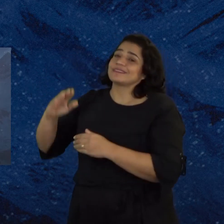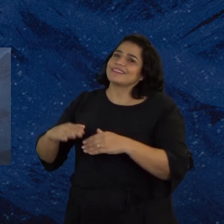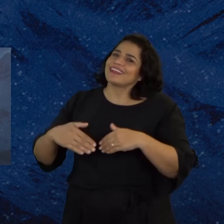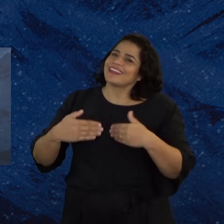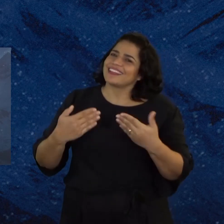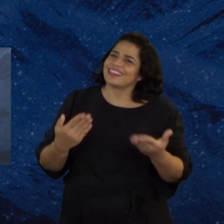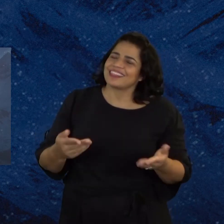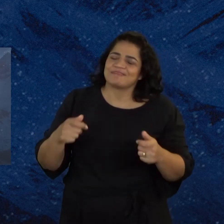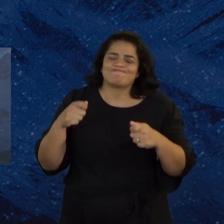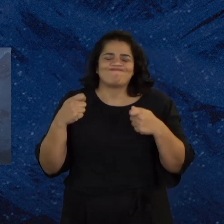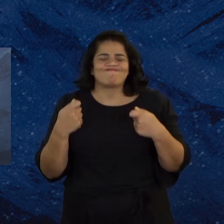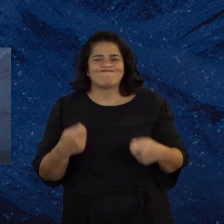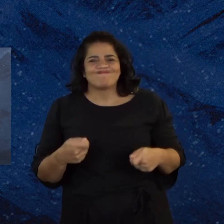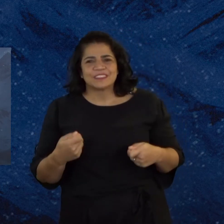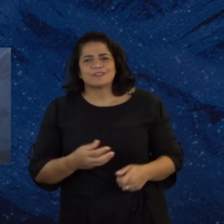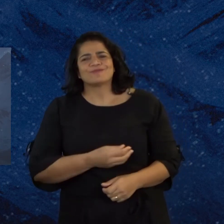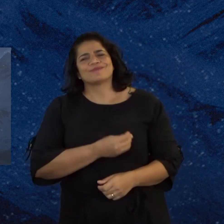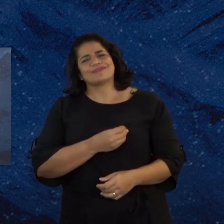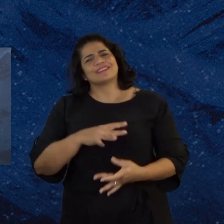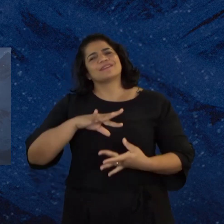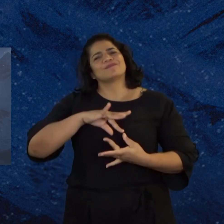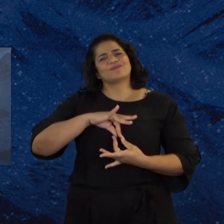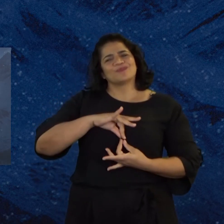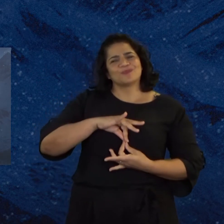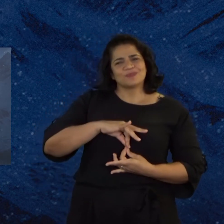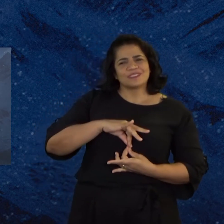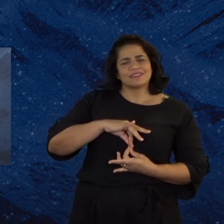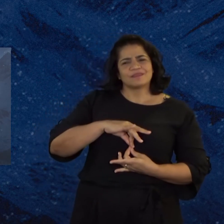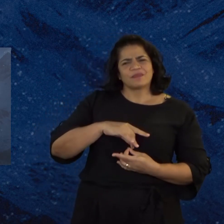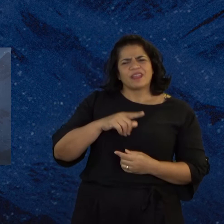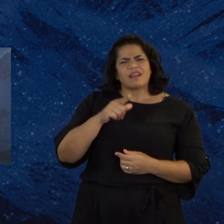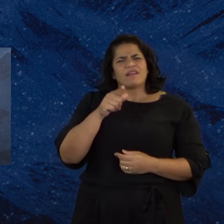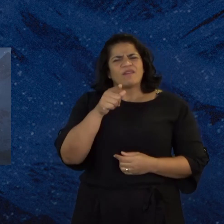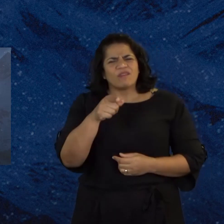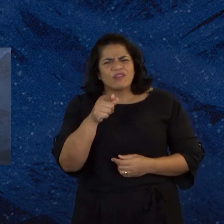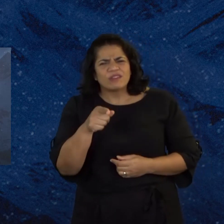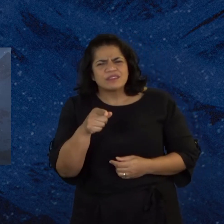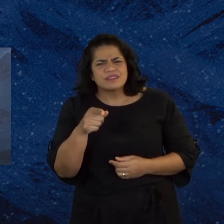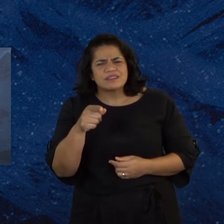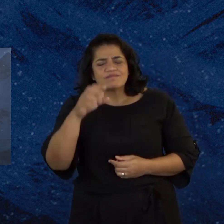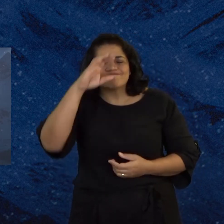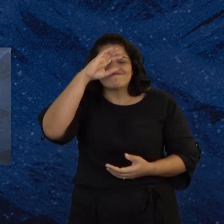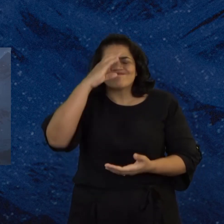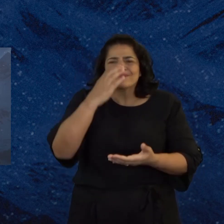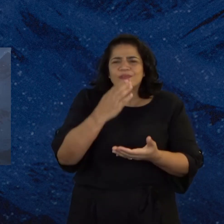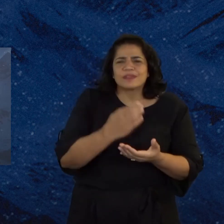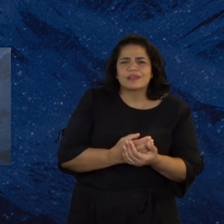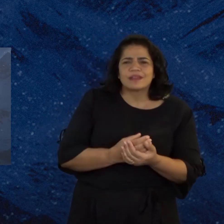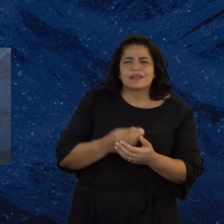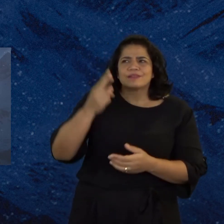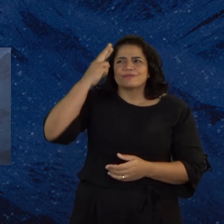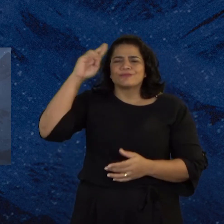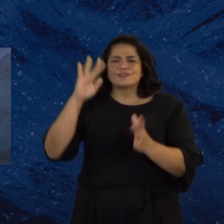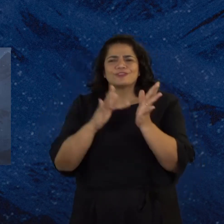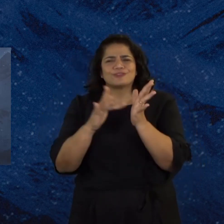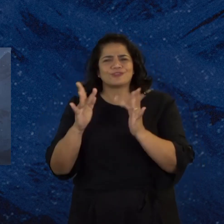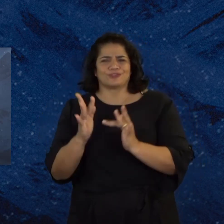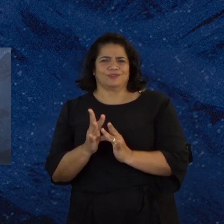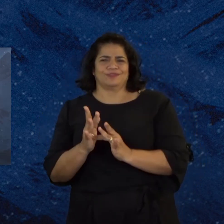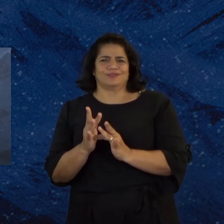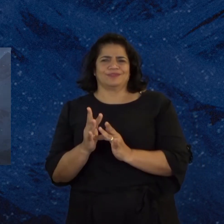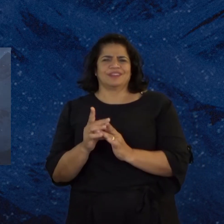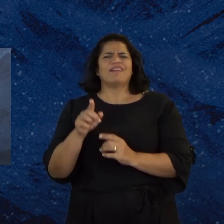no Espírito e andar no Espírito. Você creu no Senhor Jesus? Você invocou o nome do Senhor hoje comigo, hoje à noite? Então, mesmo que